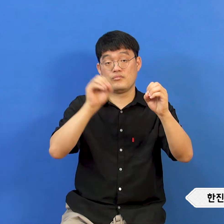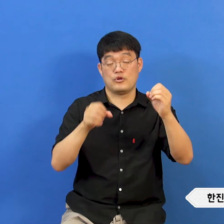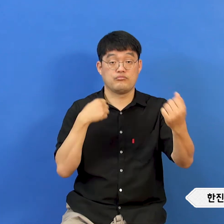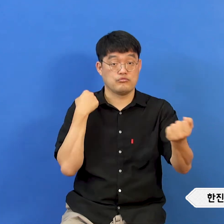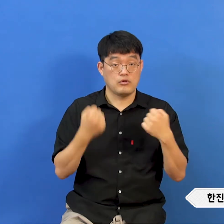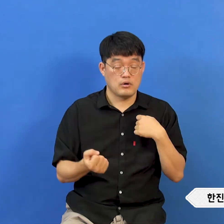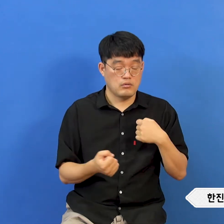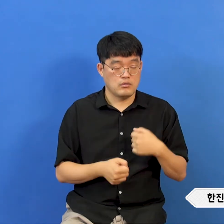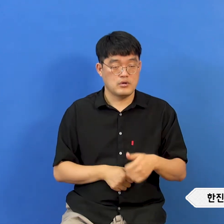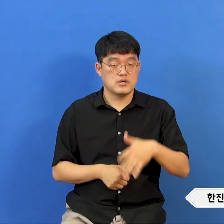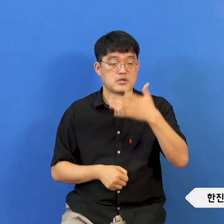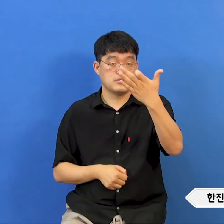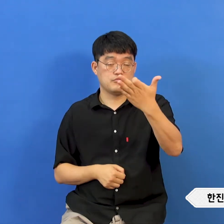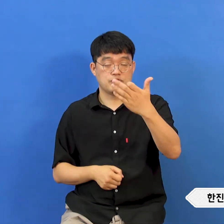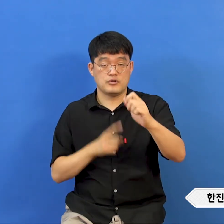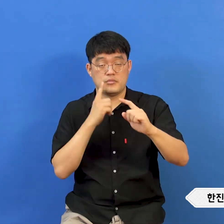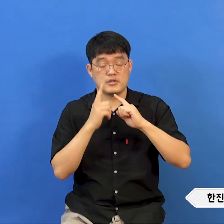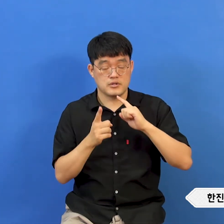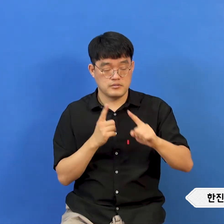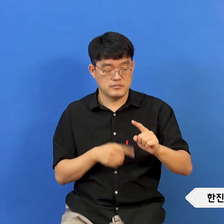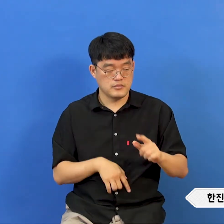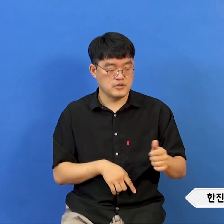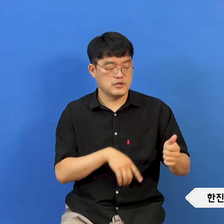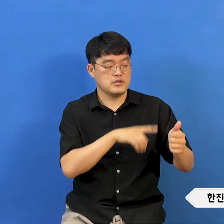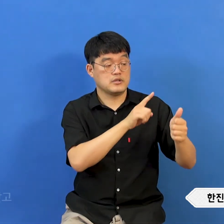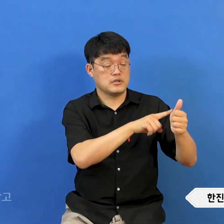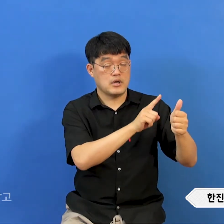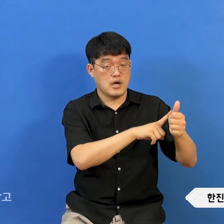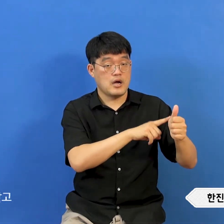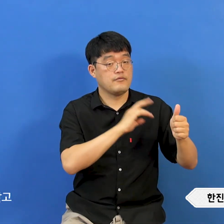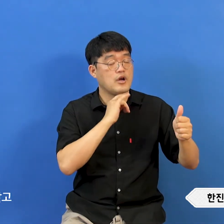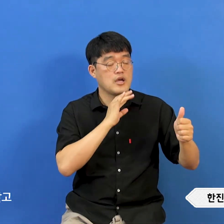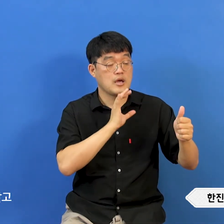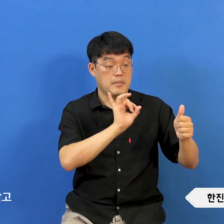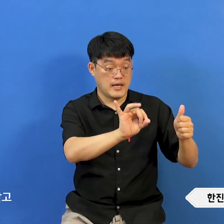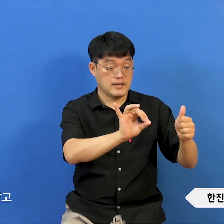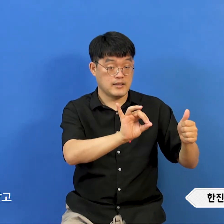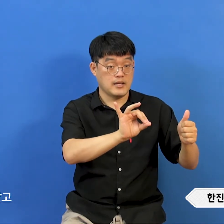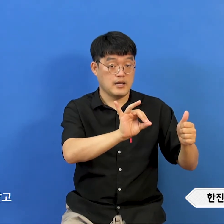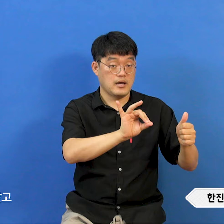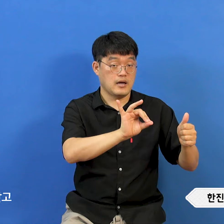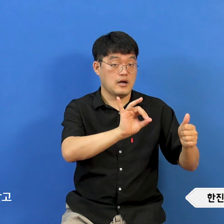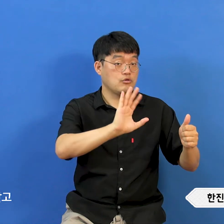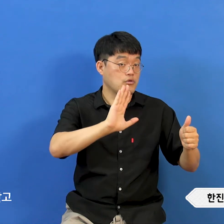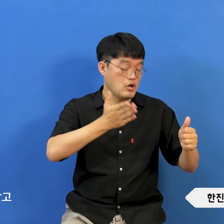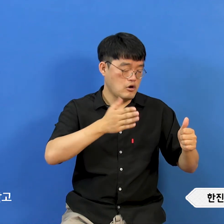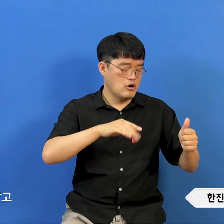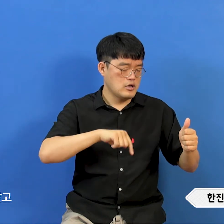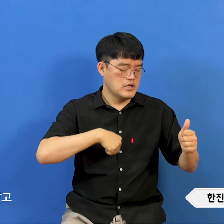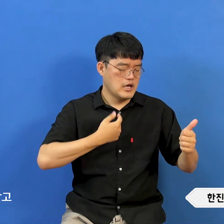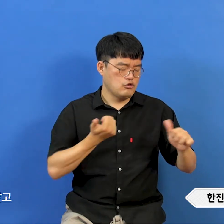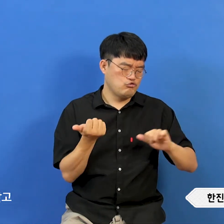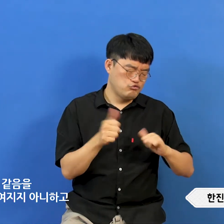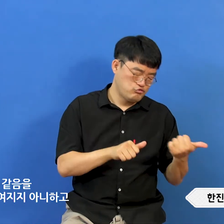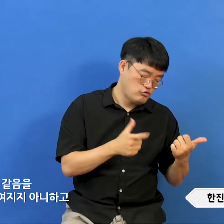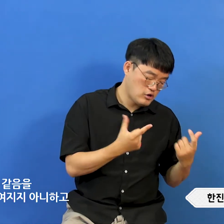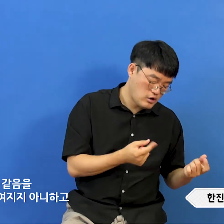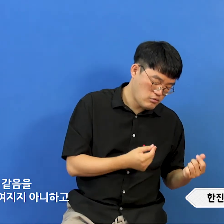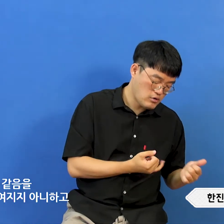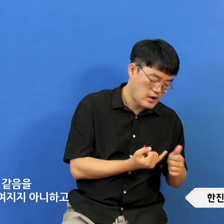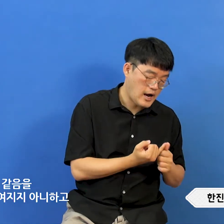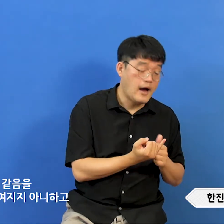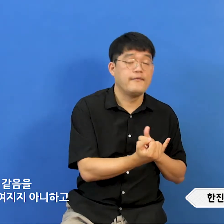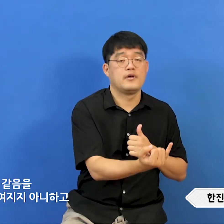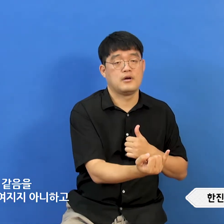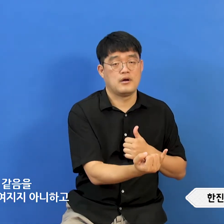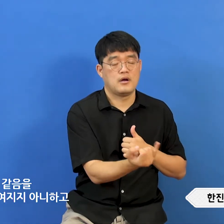그런데도 19절 보십시오. 그가 100세나 되어 자기 몸이 죽은 것 같고 사라의 태가 죽은 것 같음을